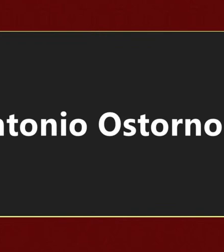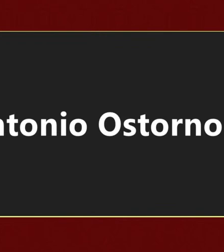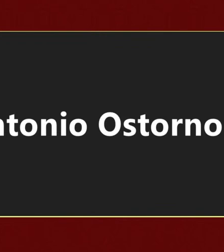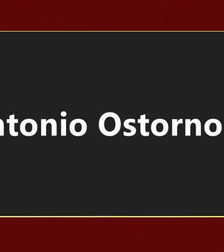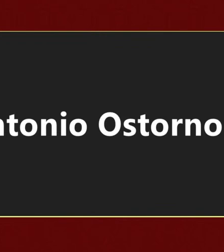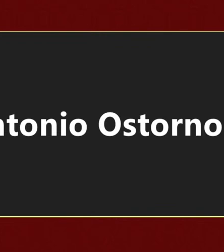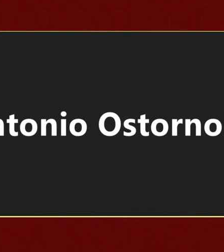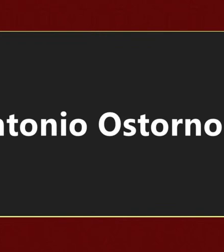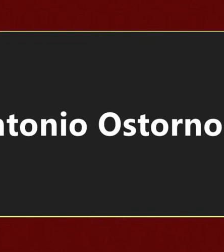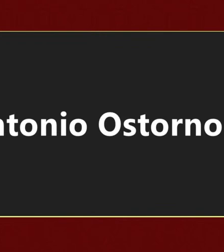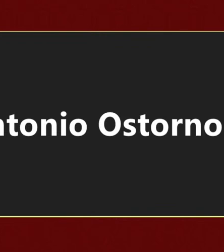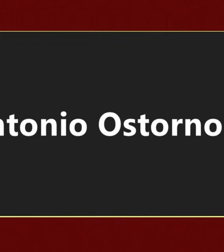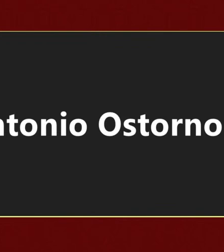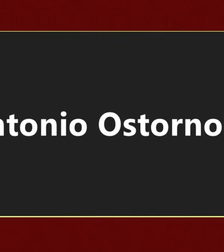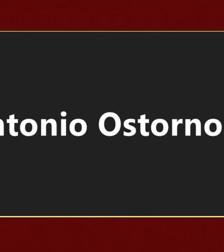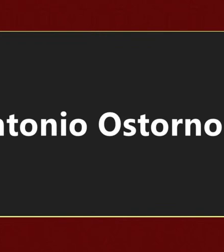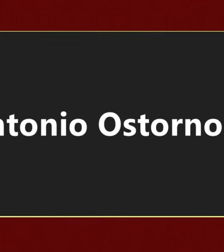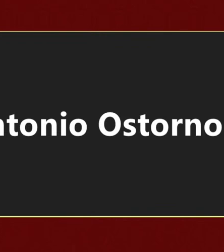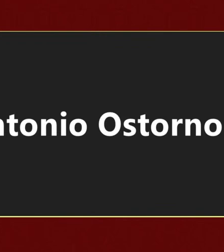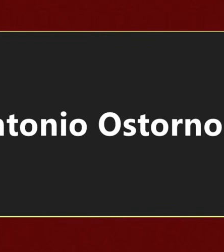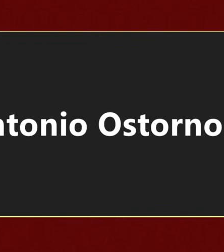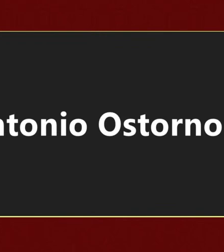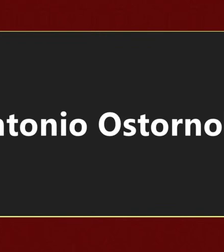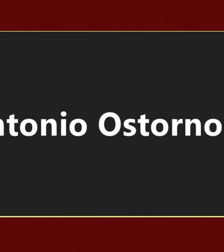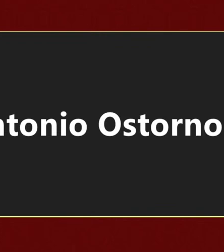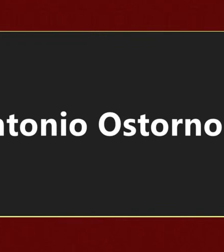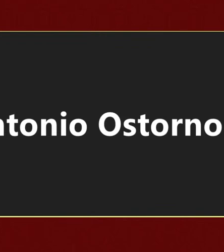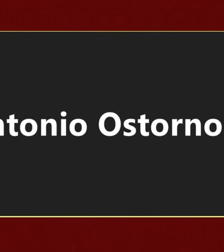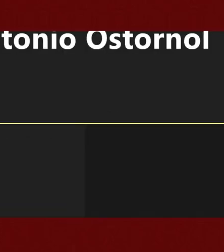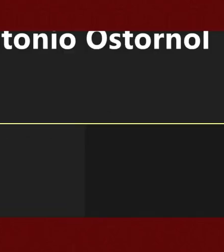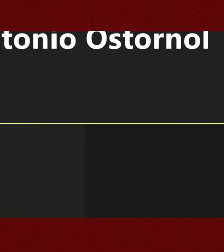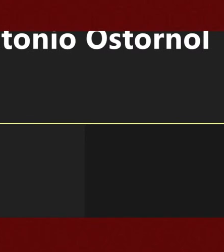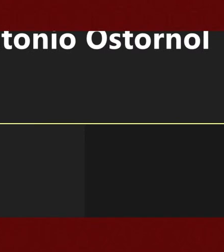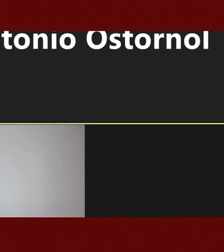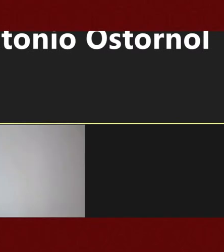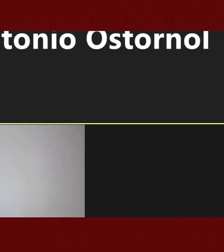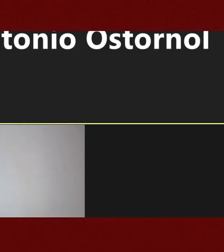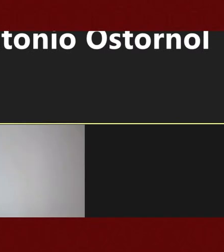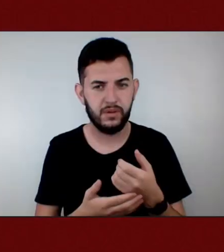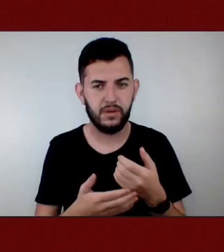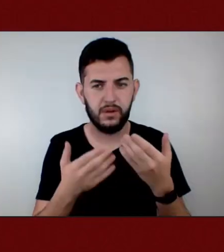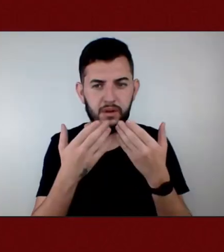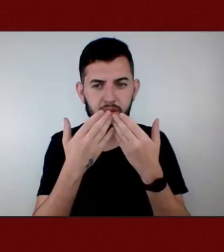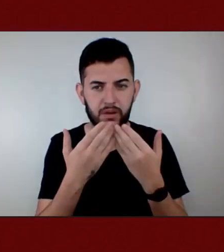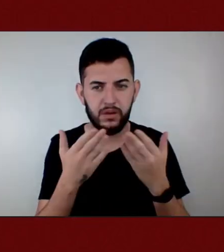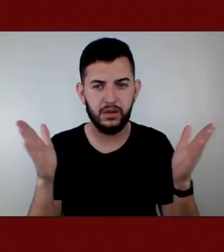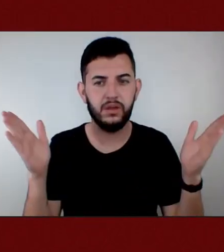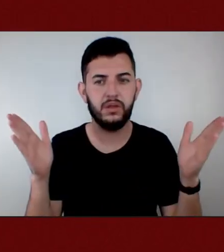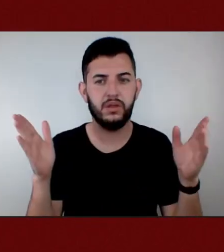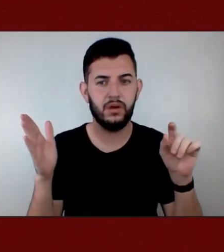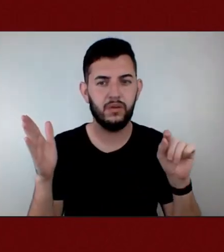também apoiar o chamado inicial que foi feito nesta conferência